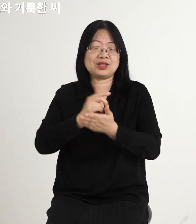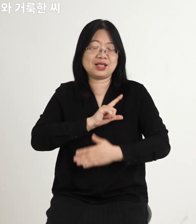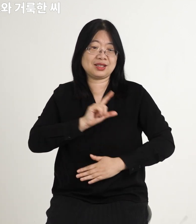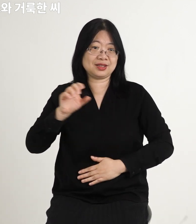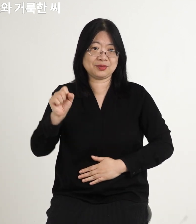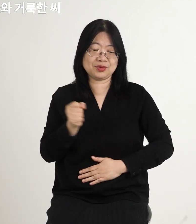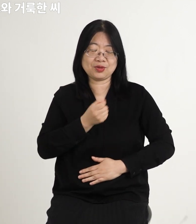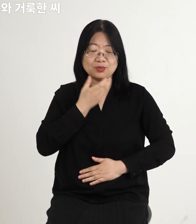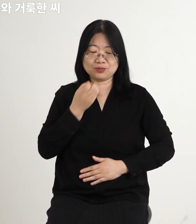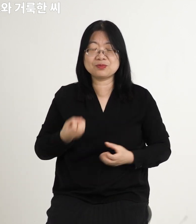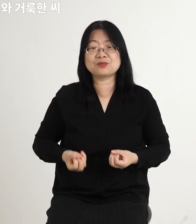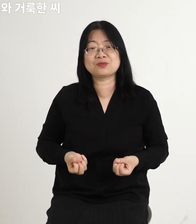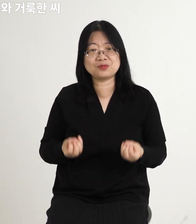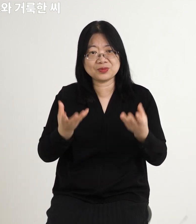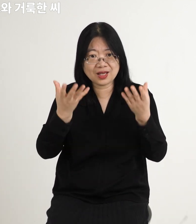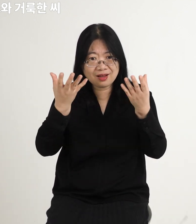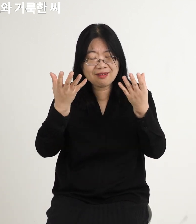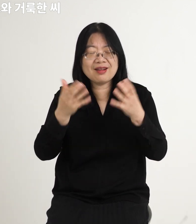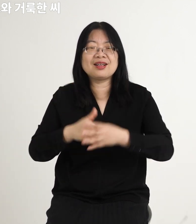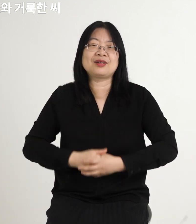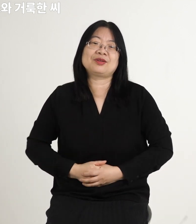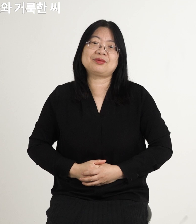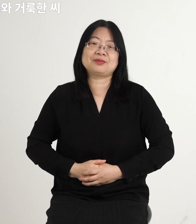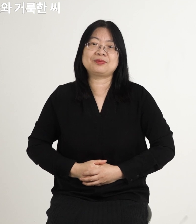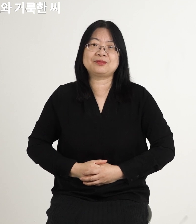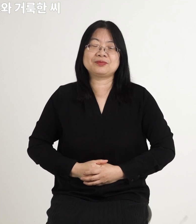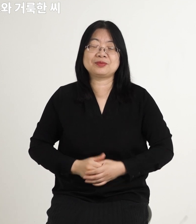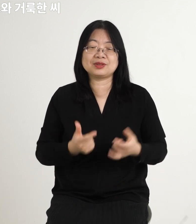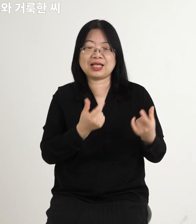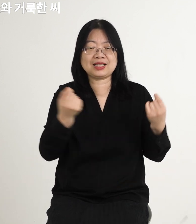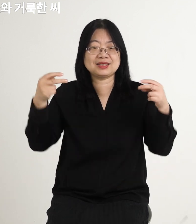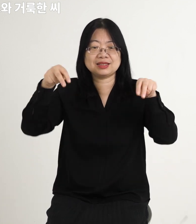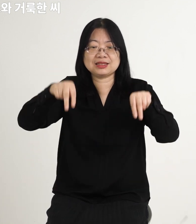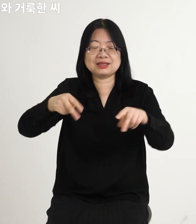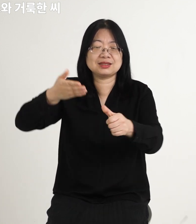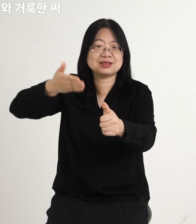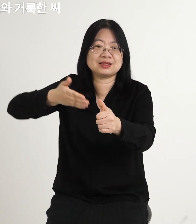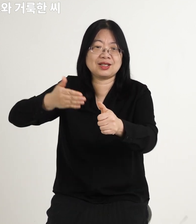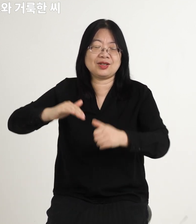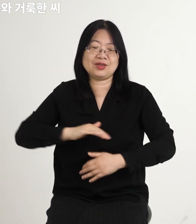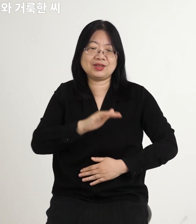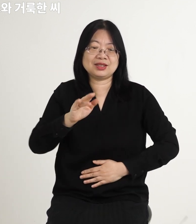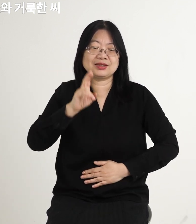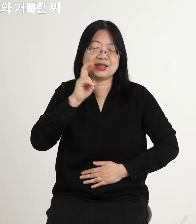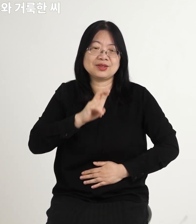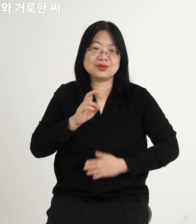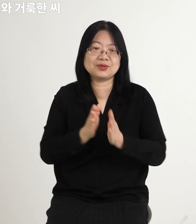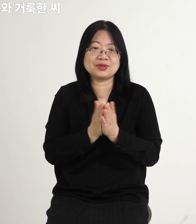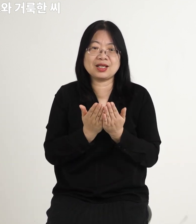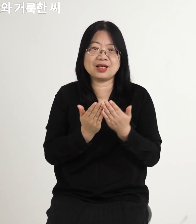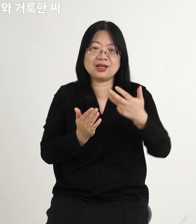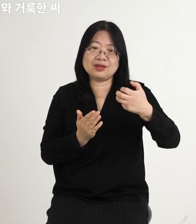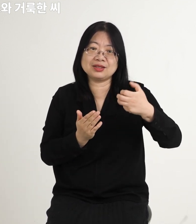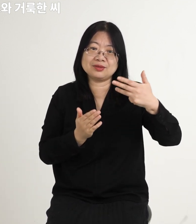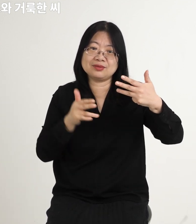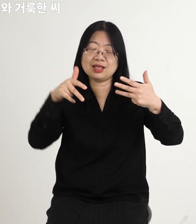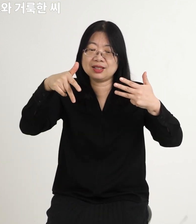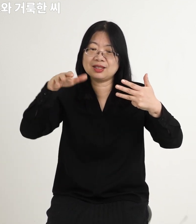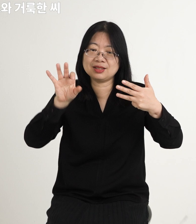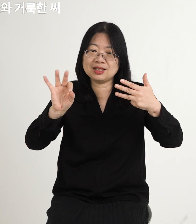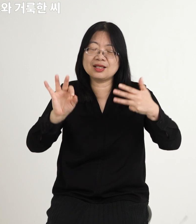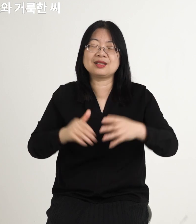이름으로 축원하고 축원합니다. 다 일어나십시다. 우리 찬송가 88장